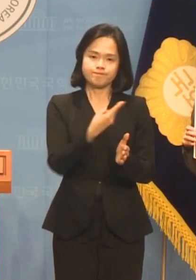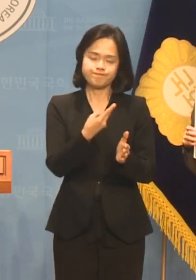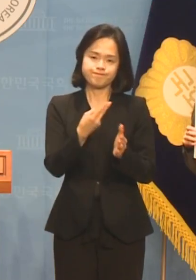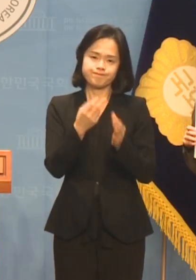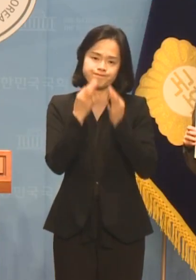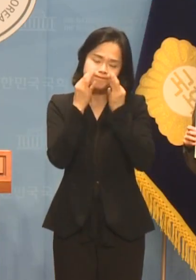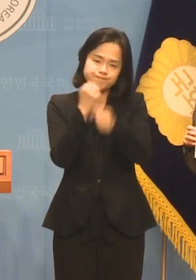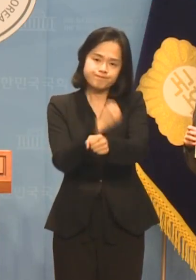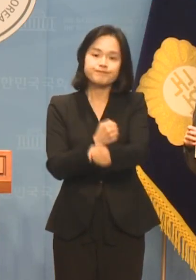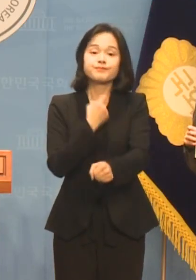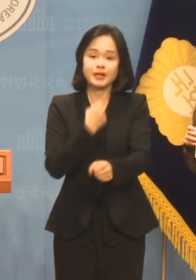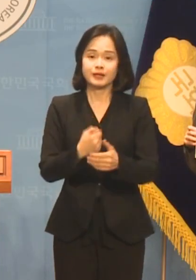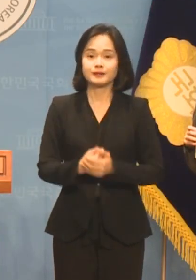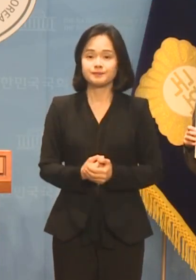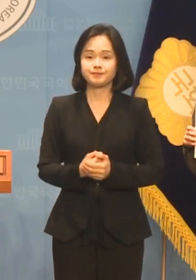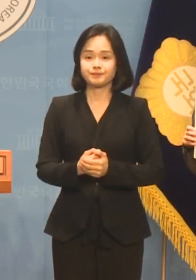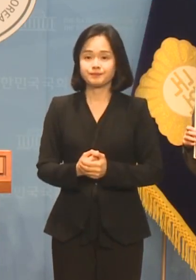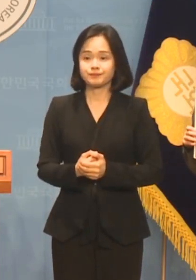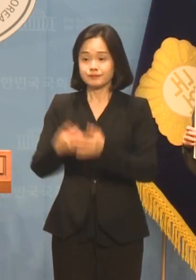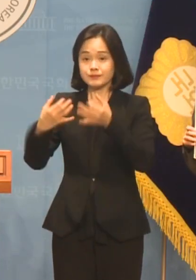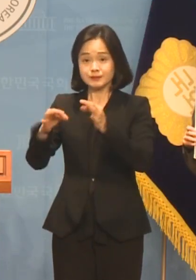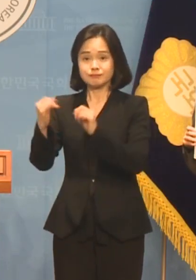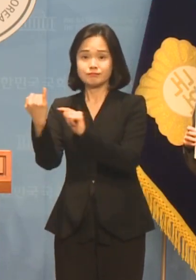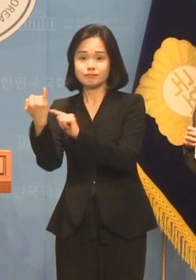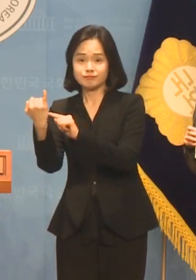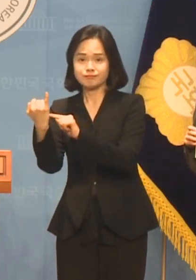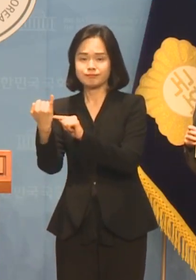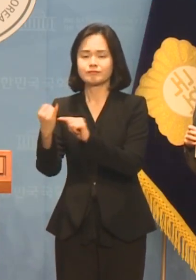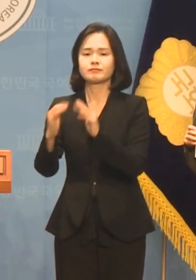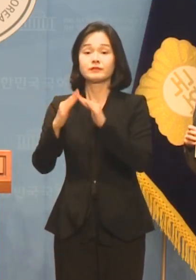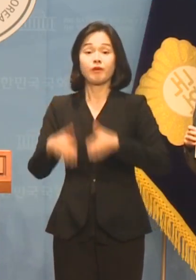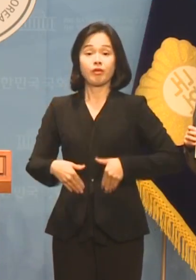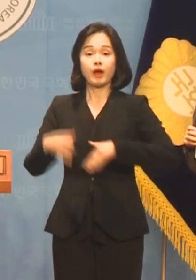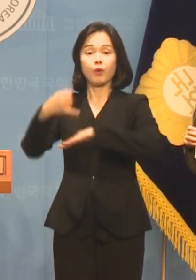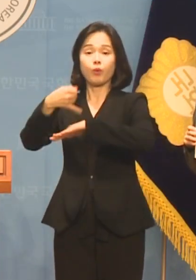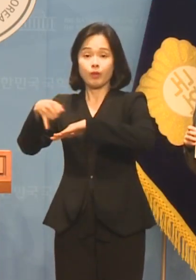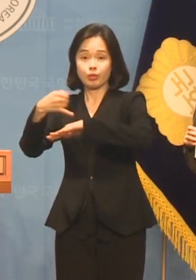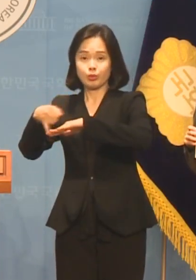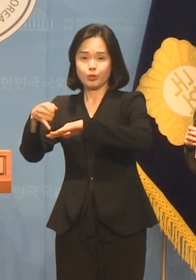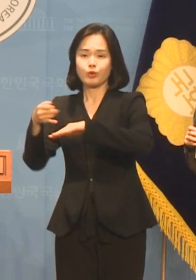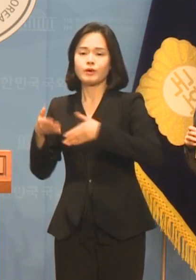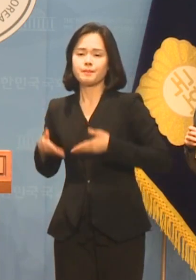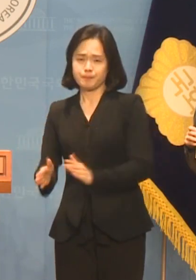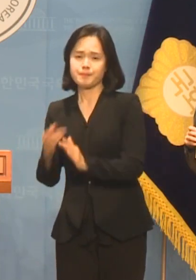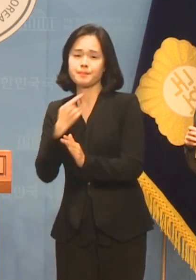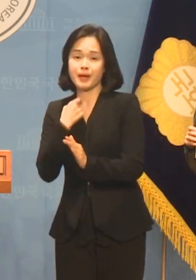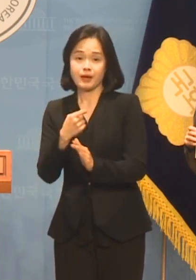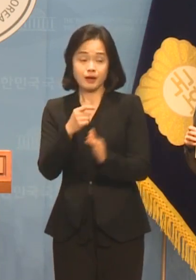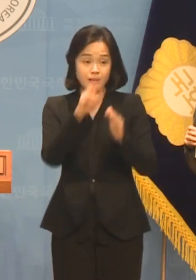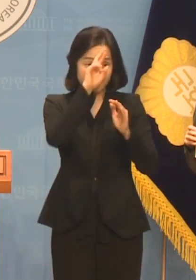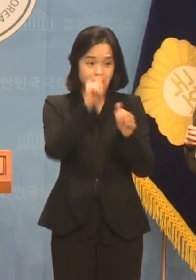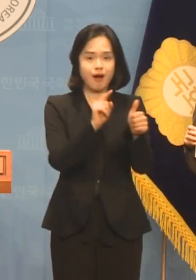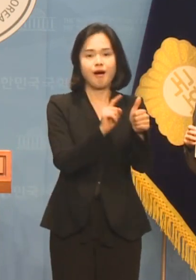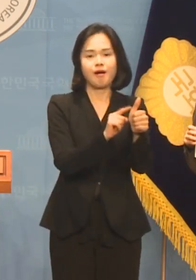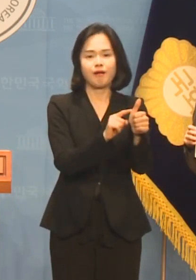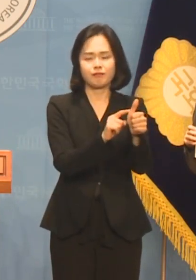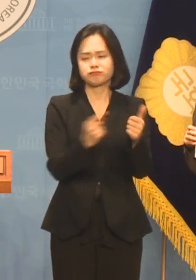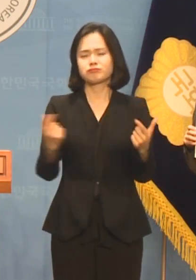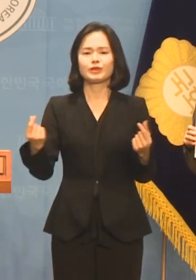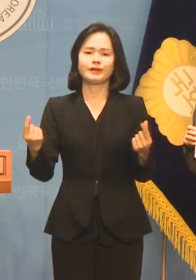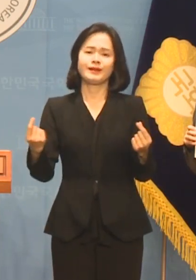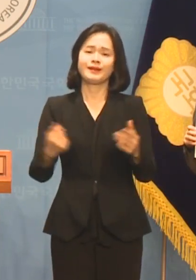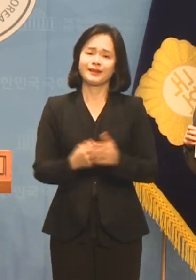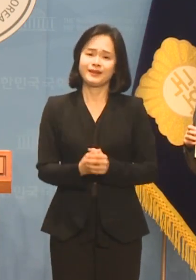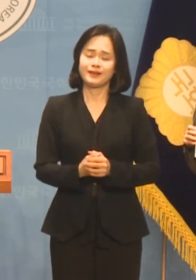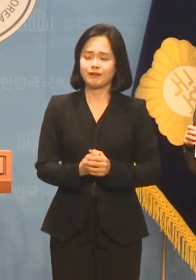이렇게 오랫동안 박준영 변호사가 애써줄 수 있었던 건 그런 인연, 그런 아픔을 함께 할 수